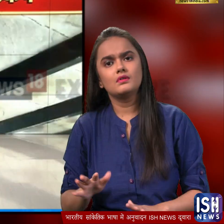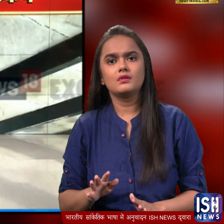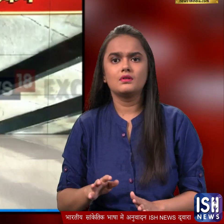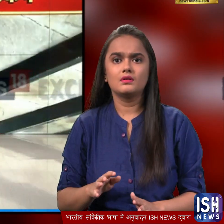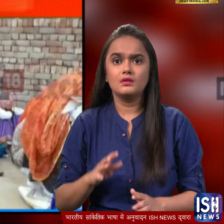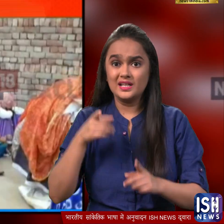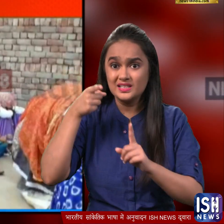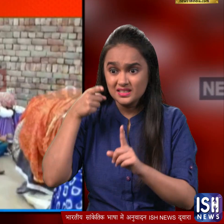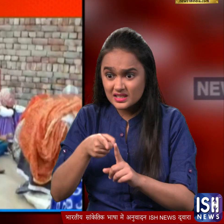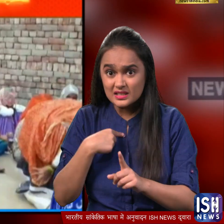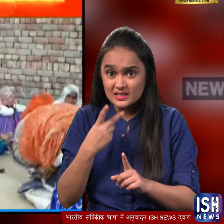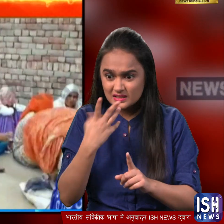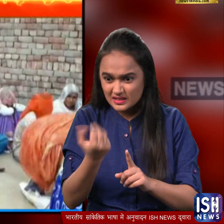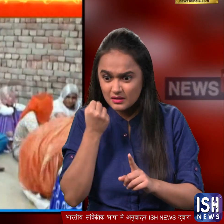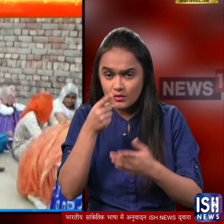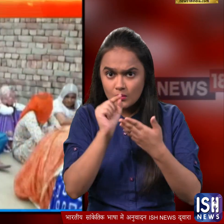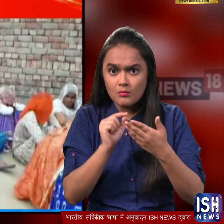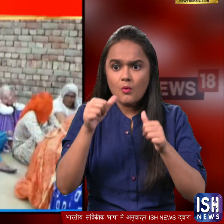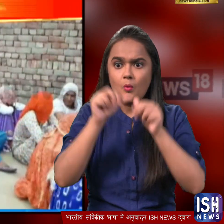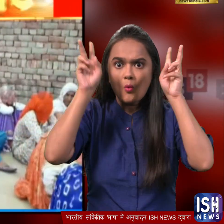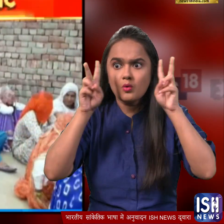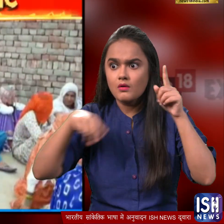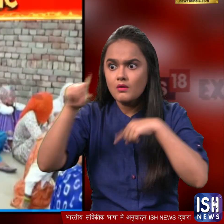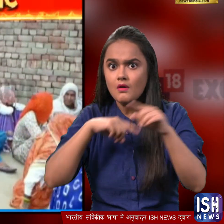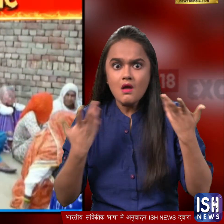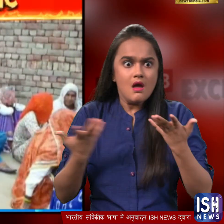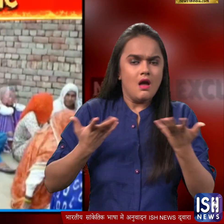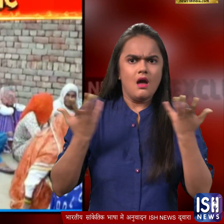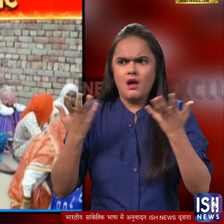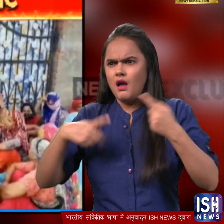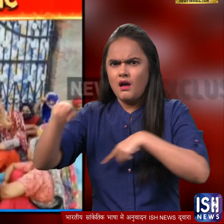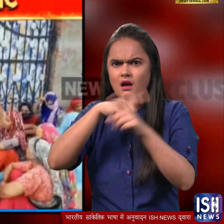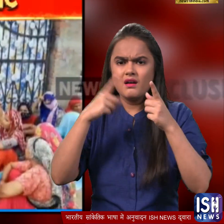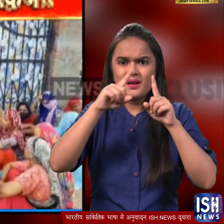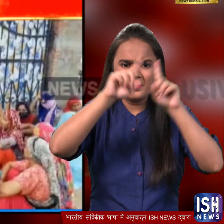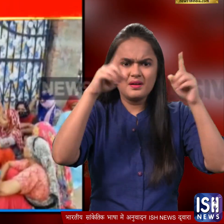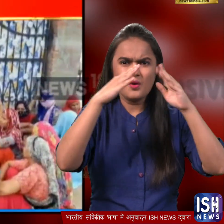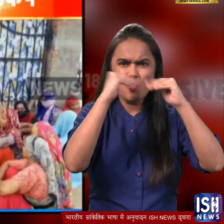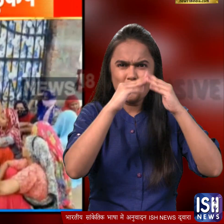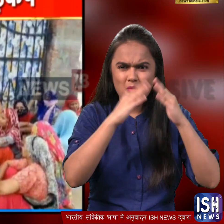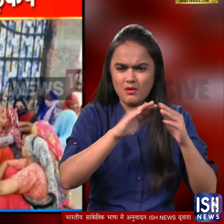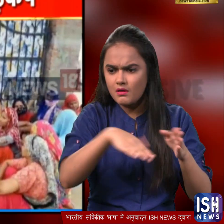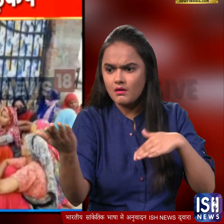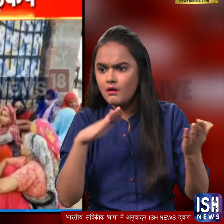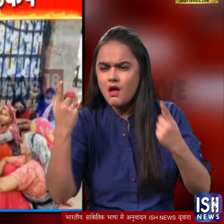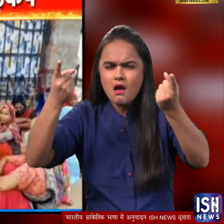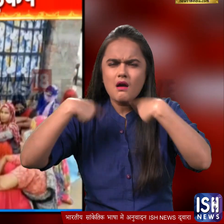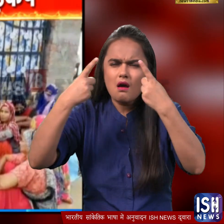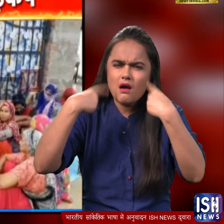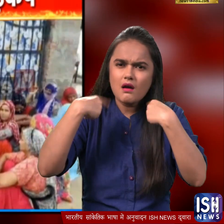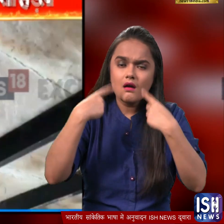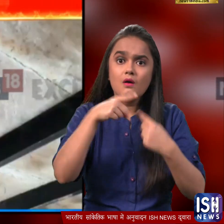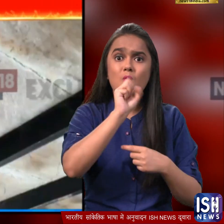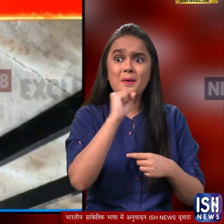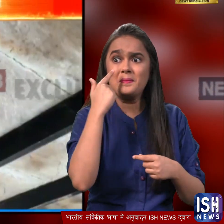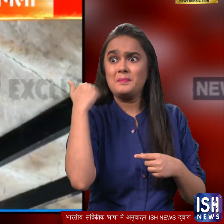ली। जिसकी सूचना मिलते ही औरंगाबाद गांव में मातम पसर गया। मकान के आंगन में बैठी कुछ महिलाएं रोती नजर